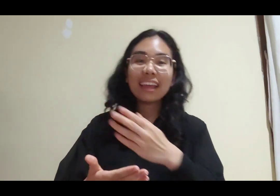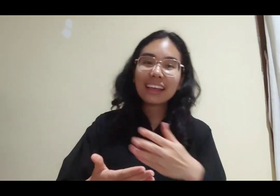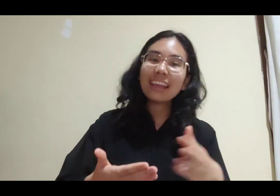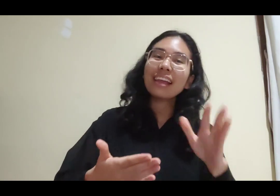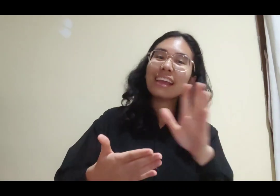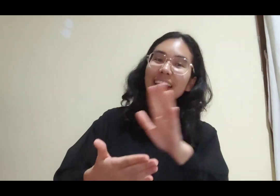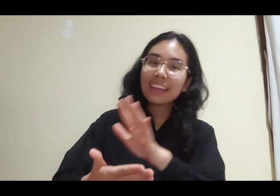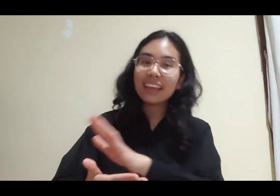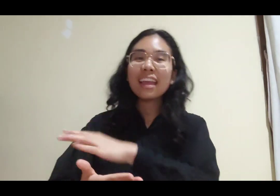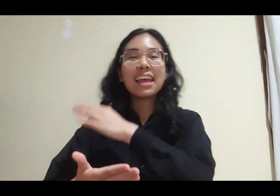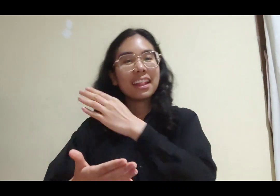tereng,